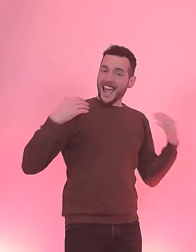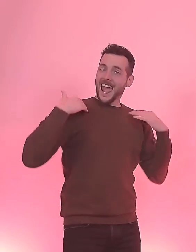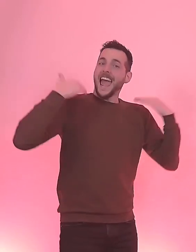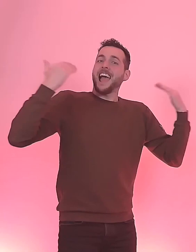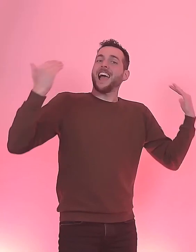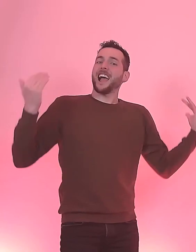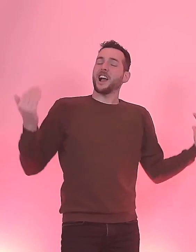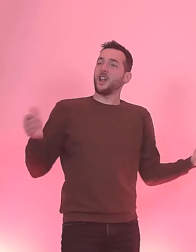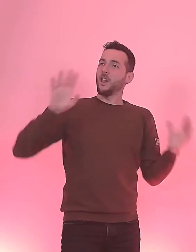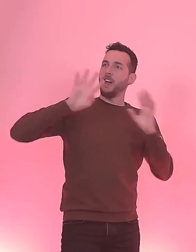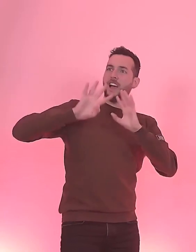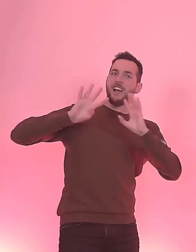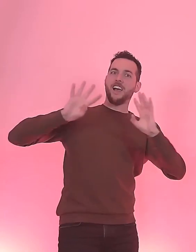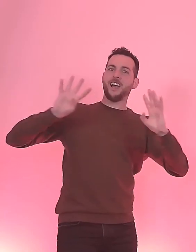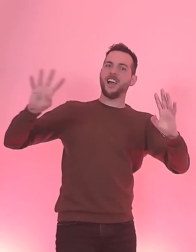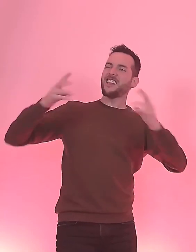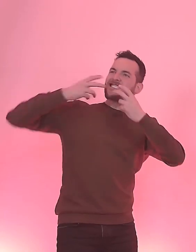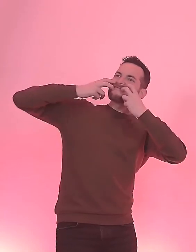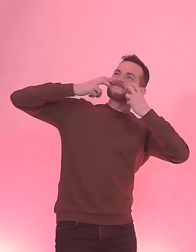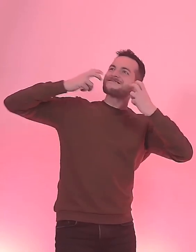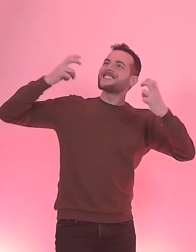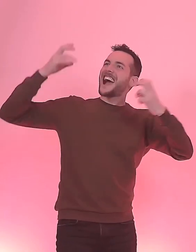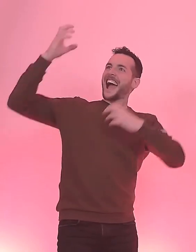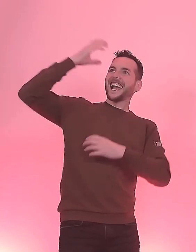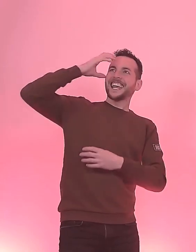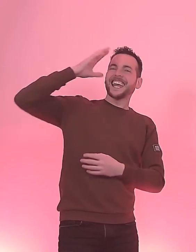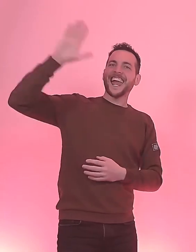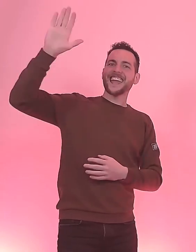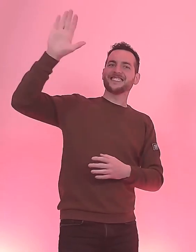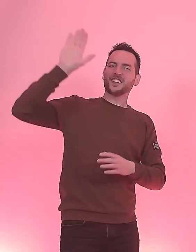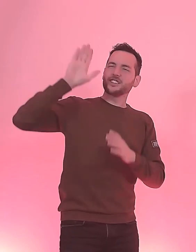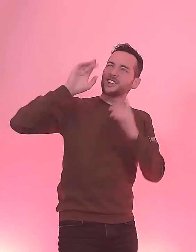ja oké